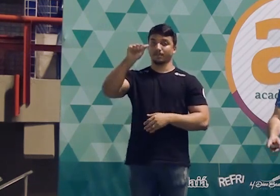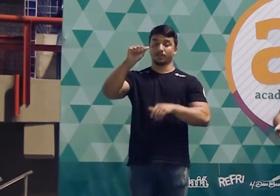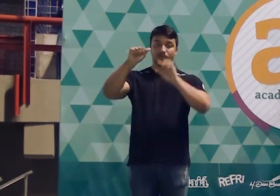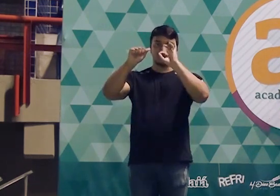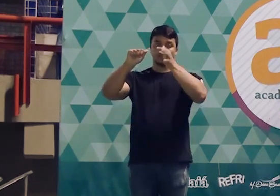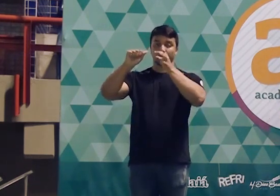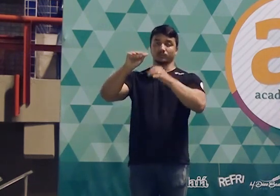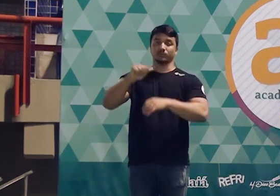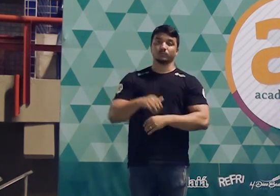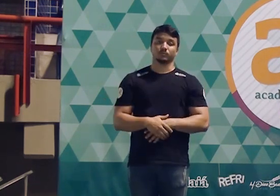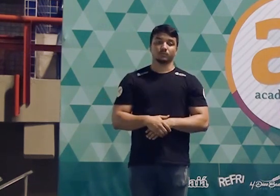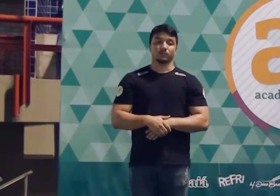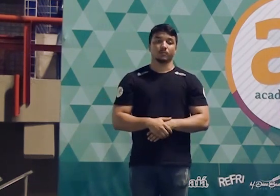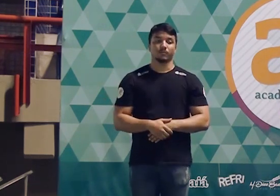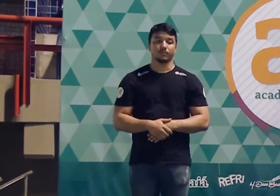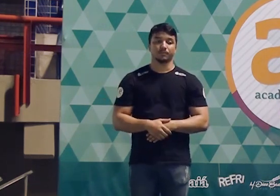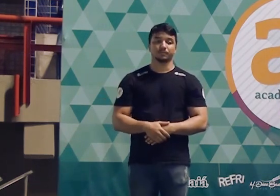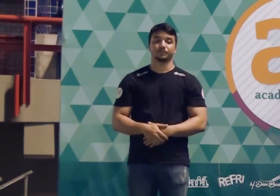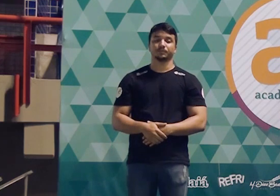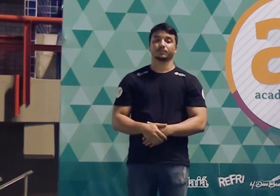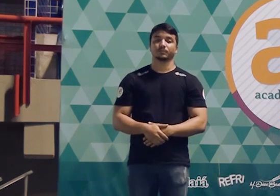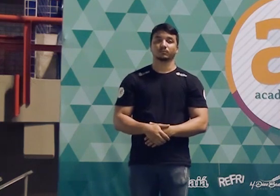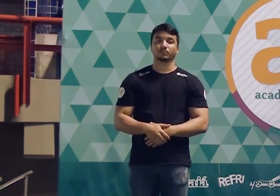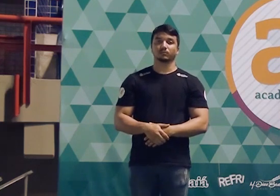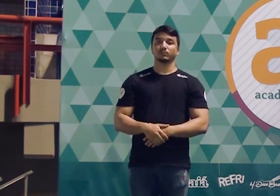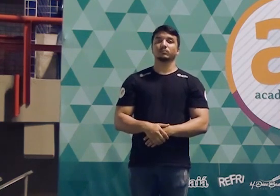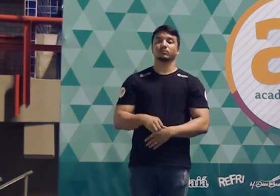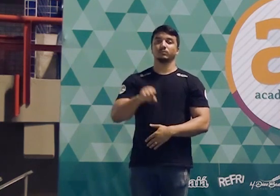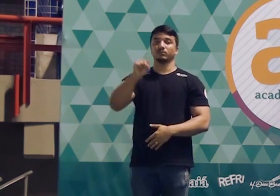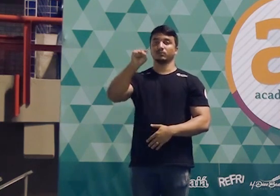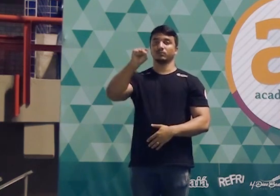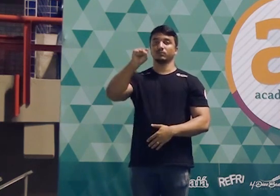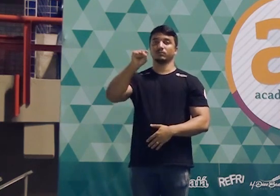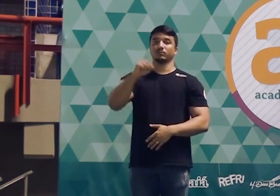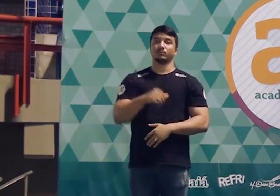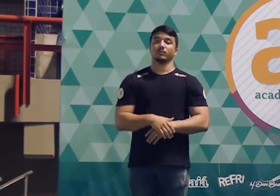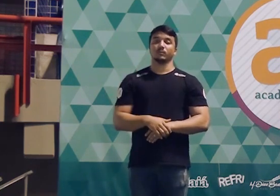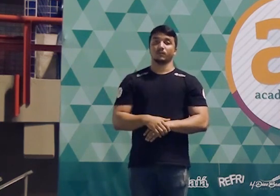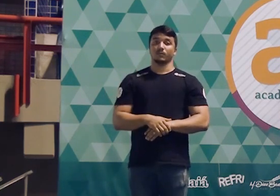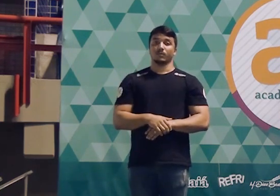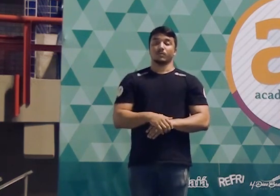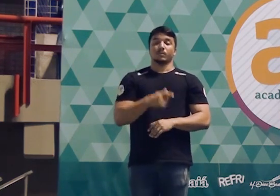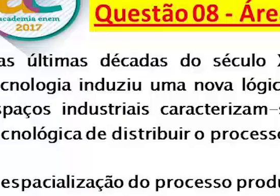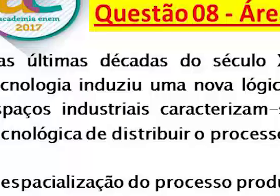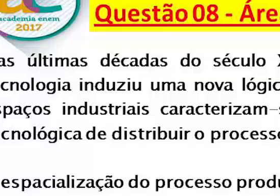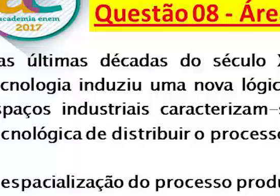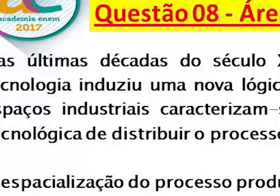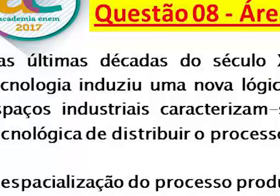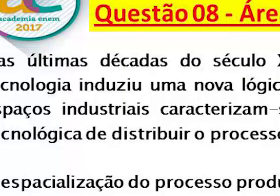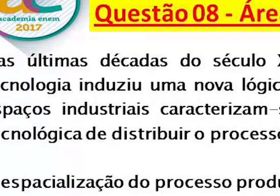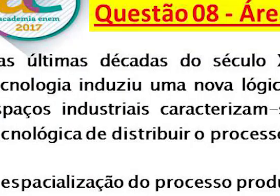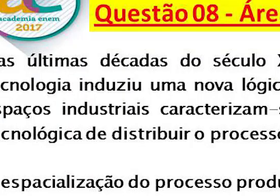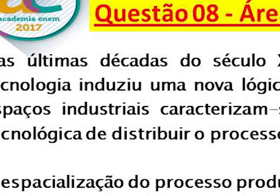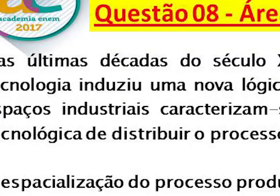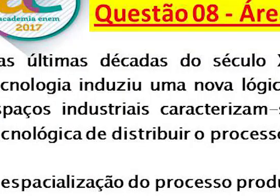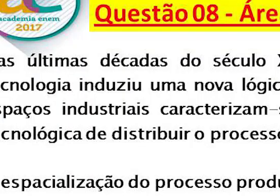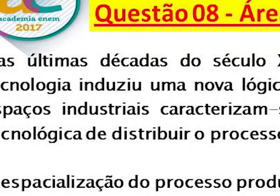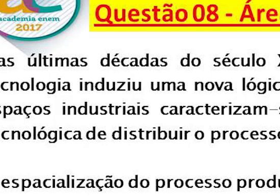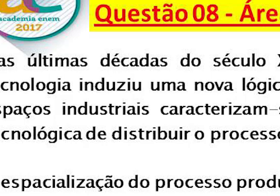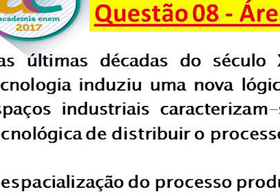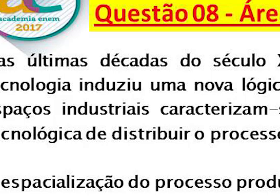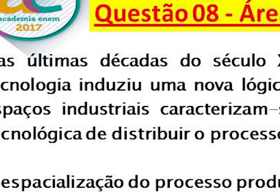tá? Meninada, 8ª questão, vamos lá. Nas últimas décadas do século XX,